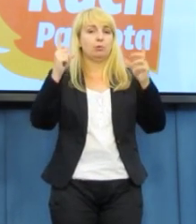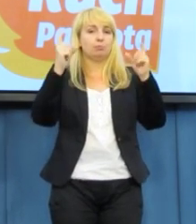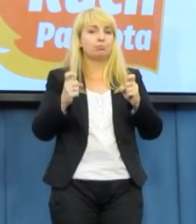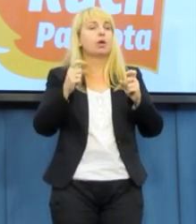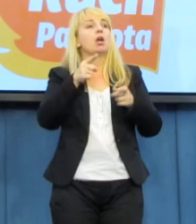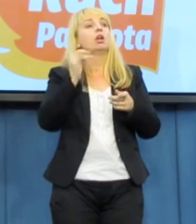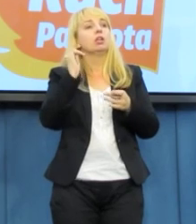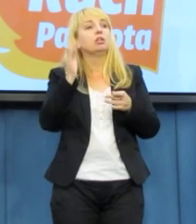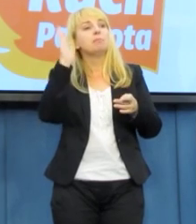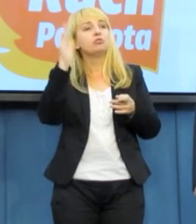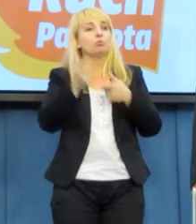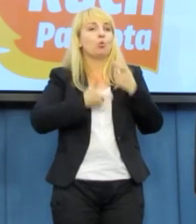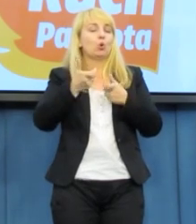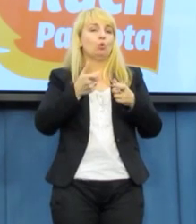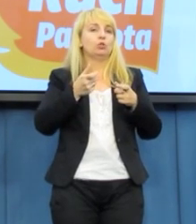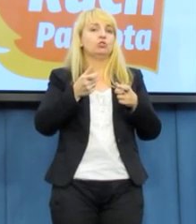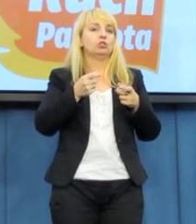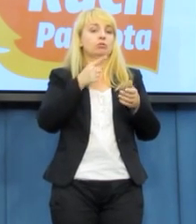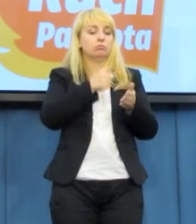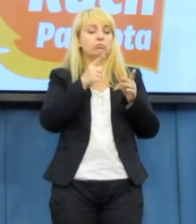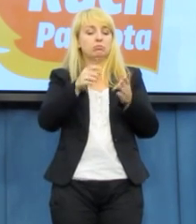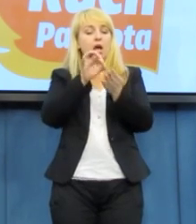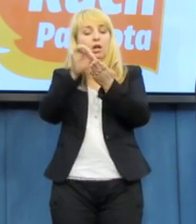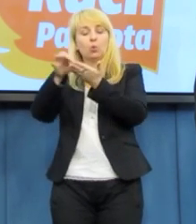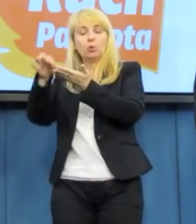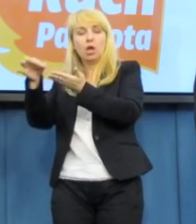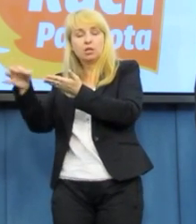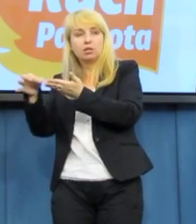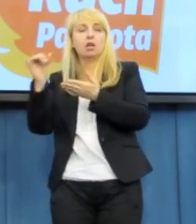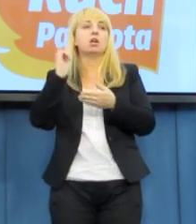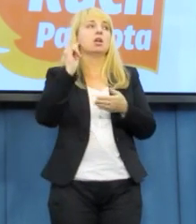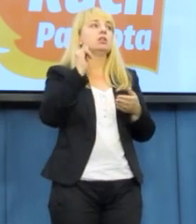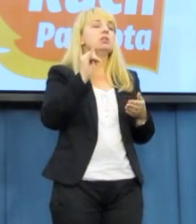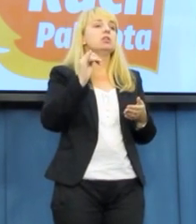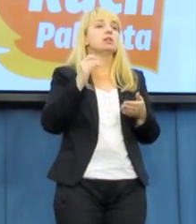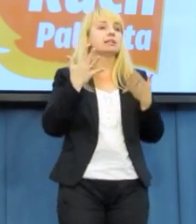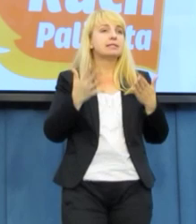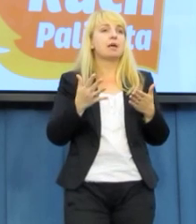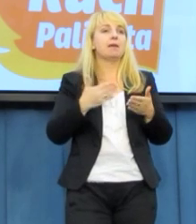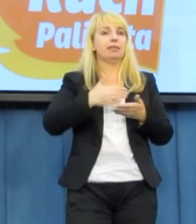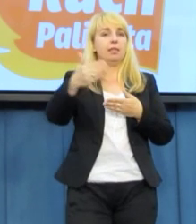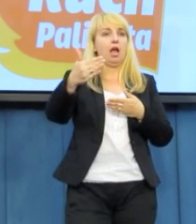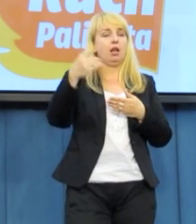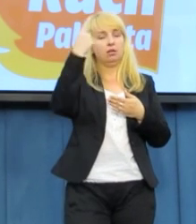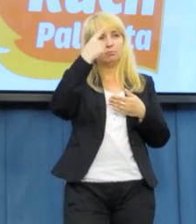cykliczne, było jedno założycielskie, więc na razie oczywiście